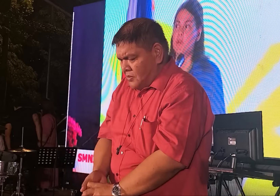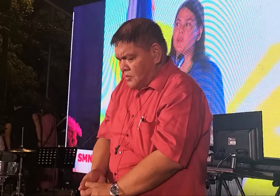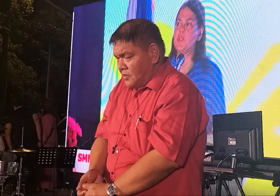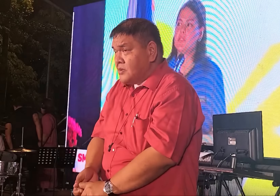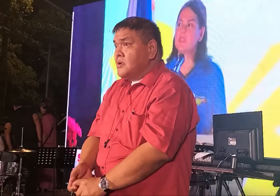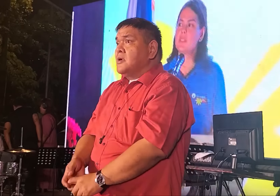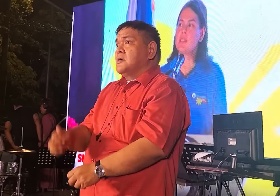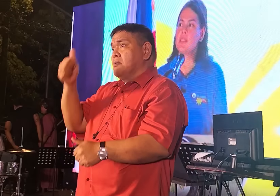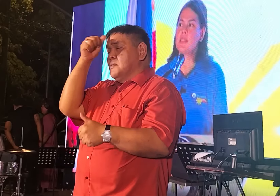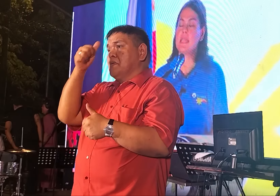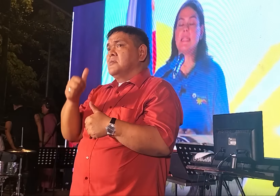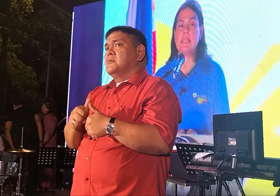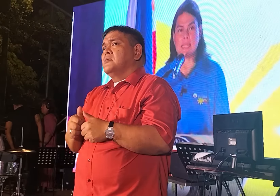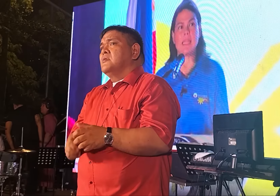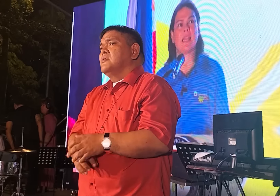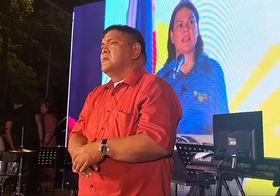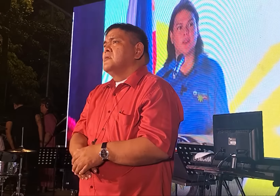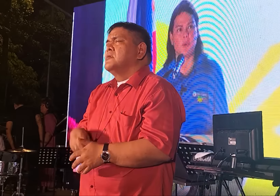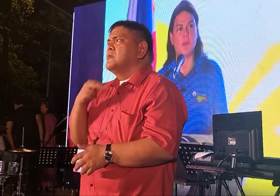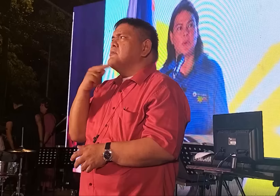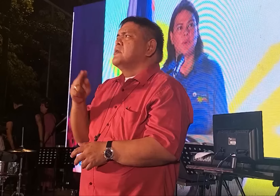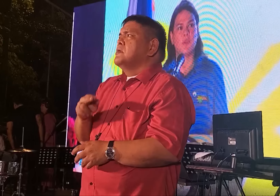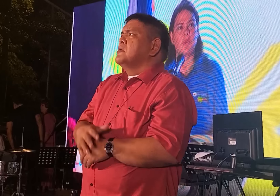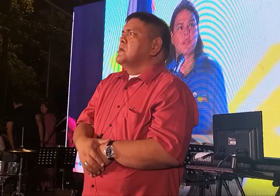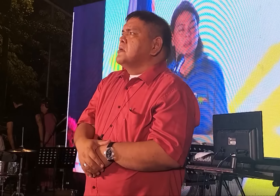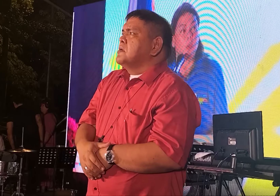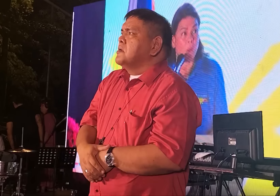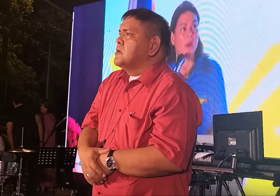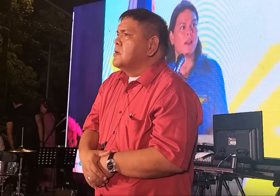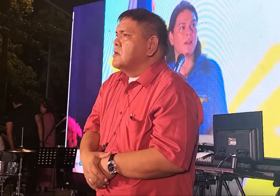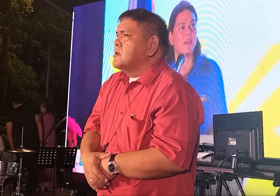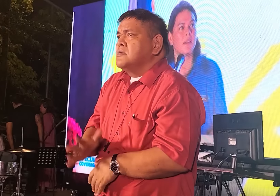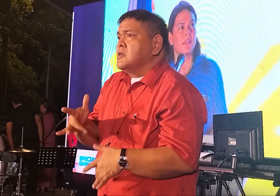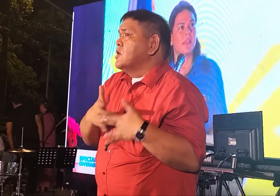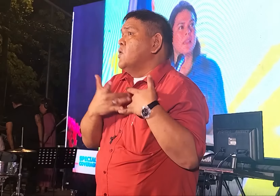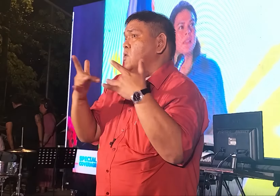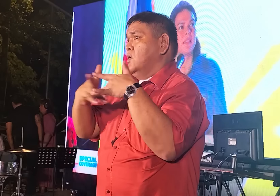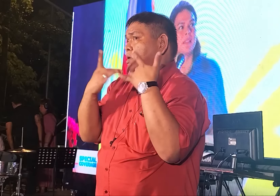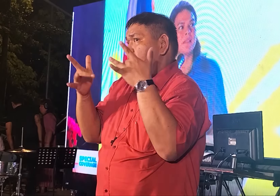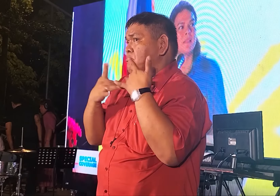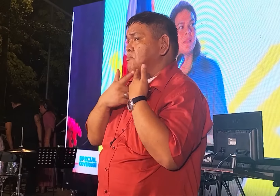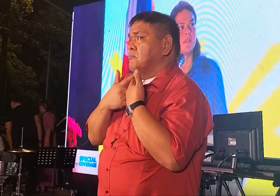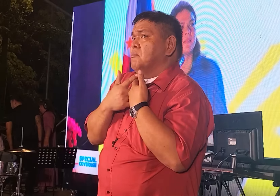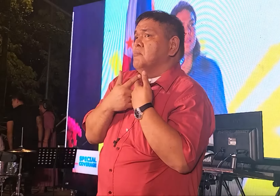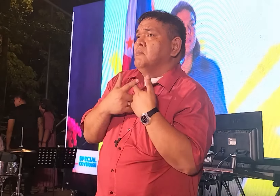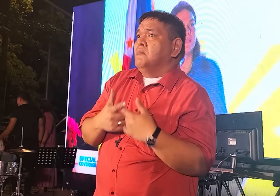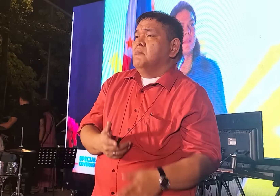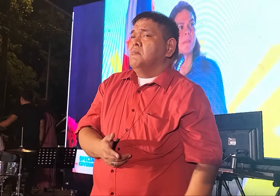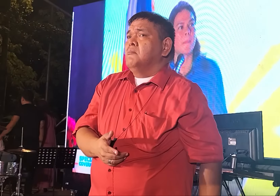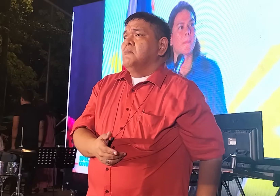Tandaan ninyo, hindi kayo kawawa.